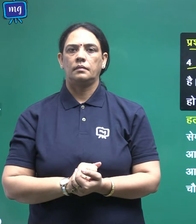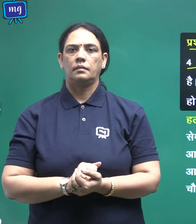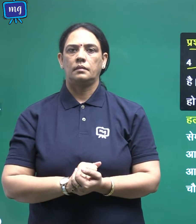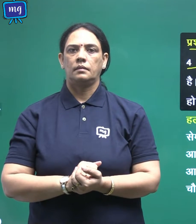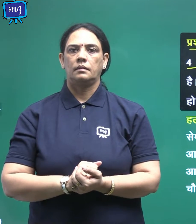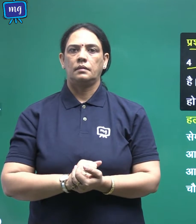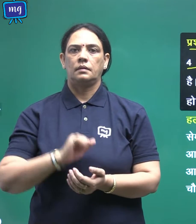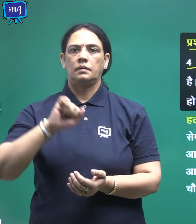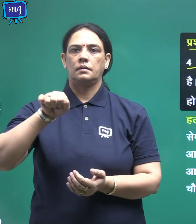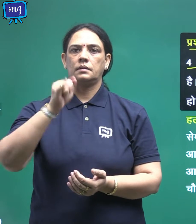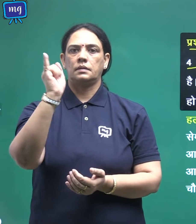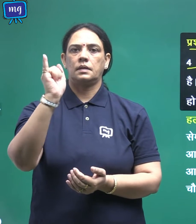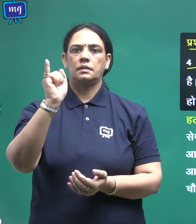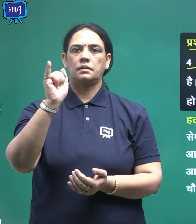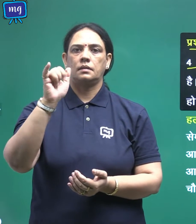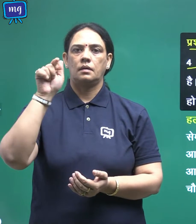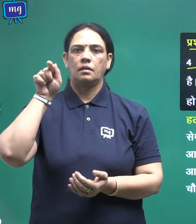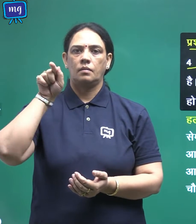6.5 सेमी